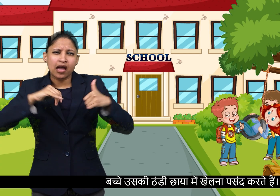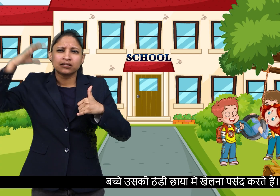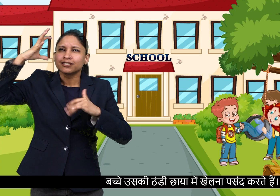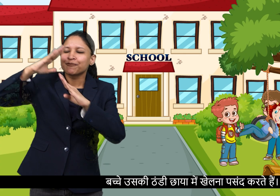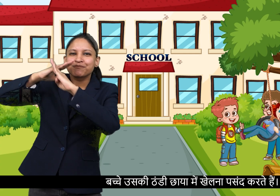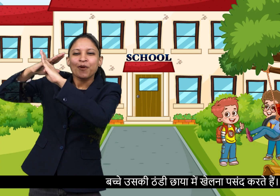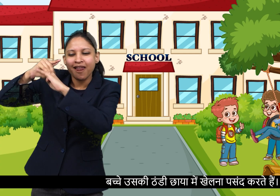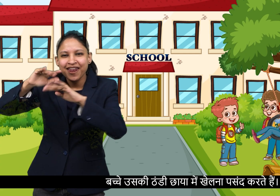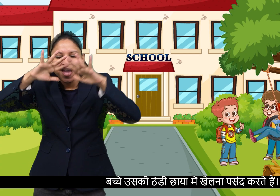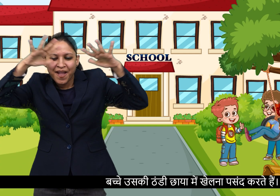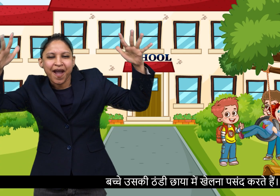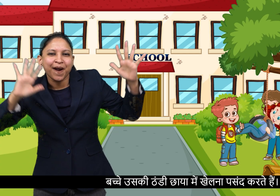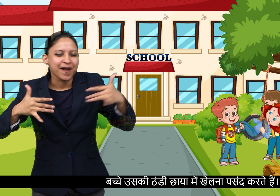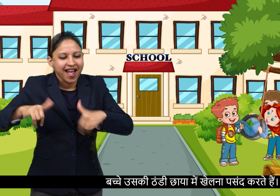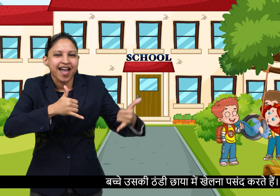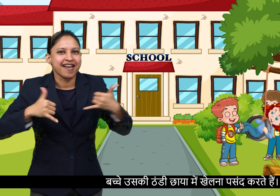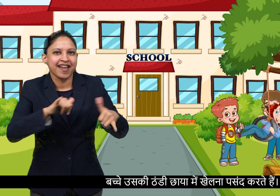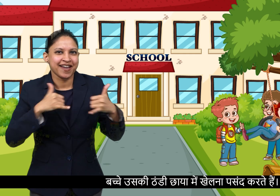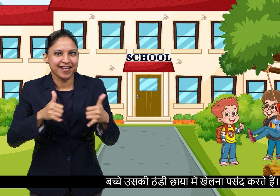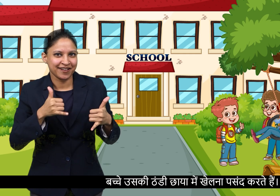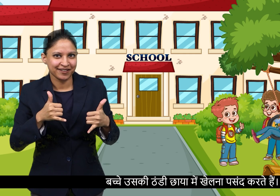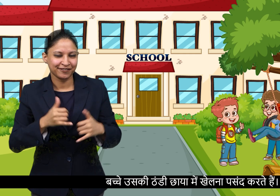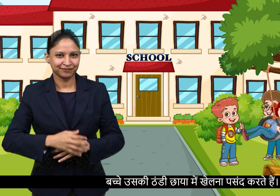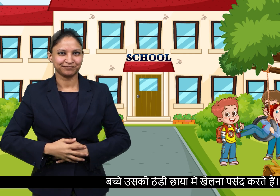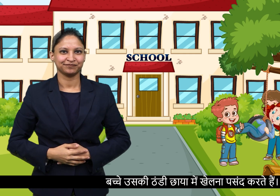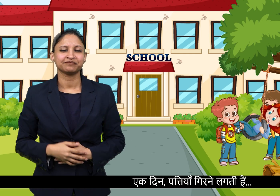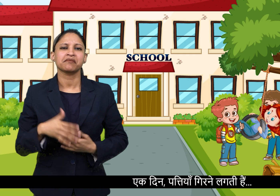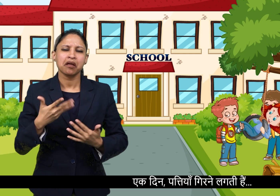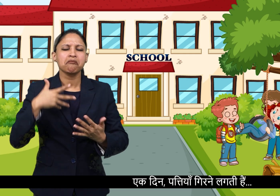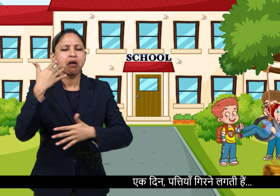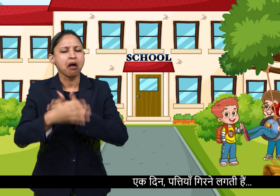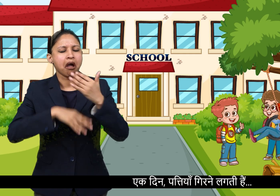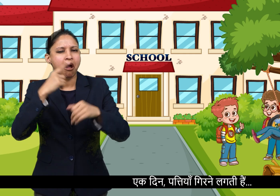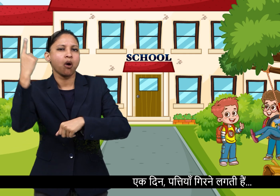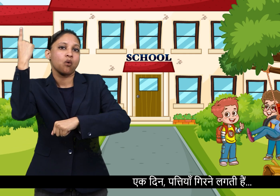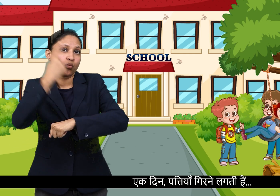बच्चे उसकी ठंडी छाया में खेलना पसंद करते हैं। एक दिन